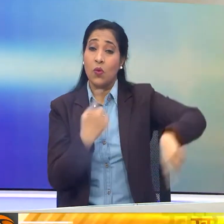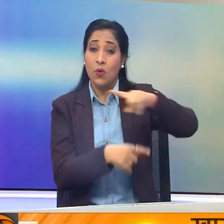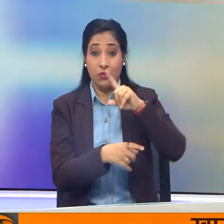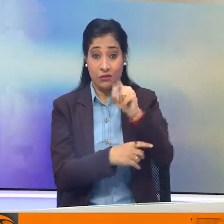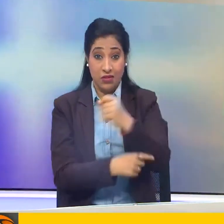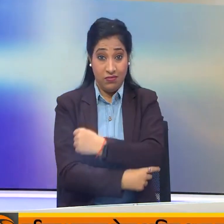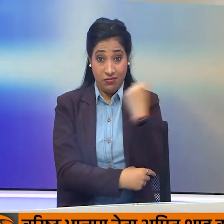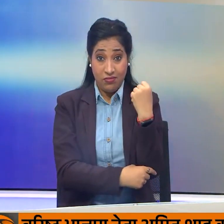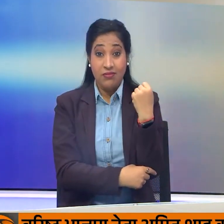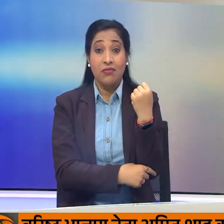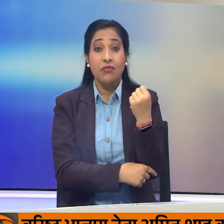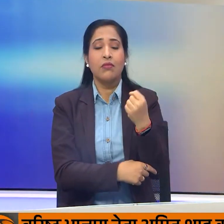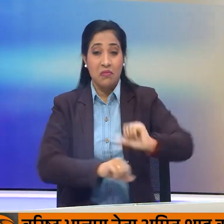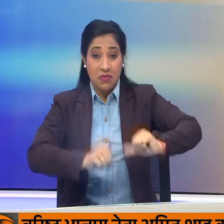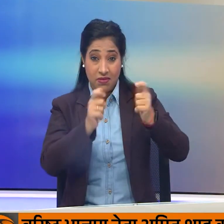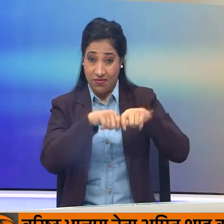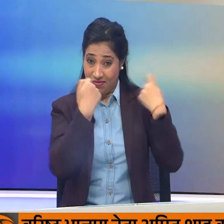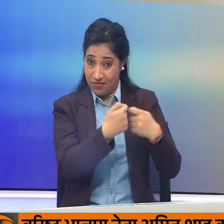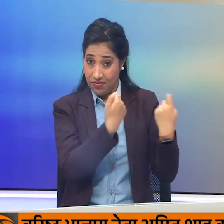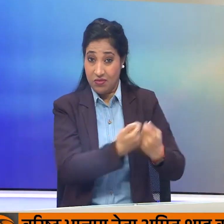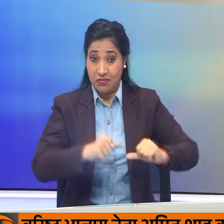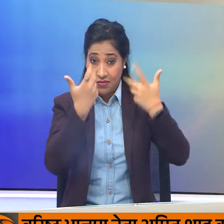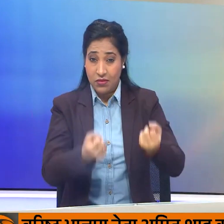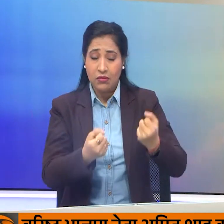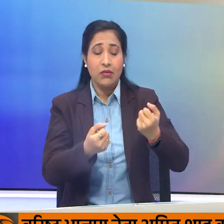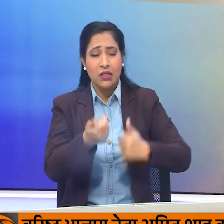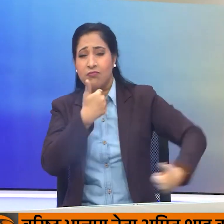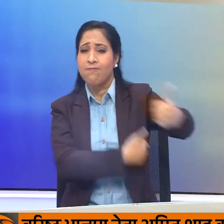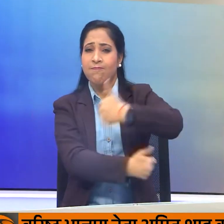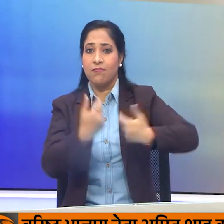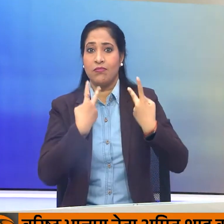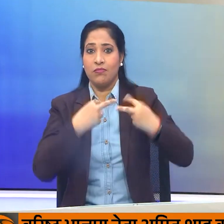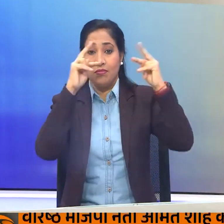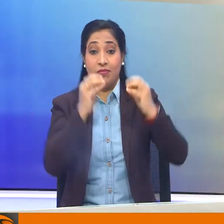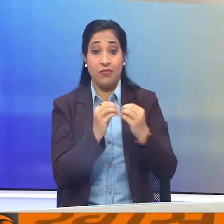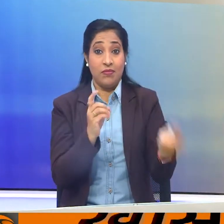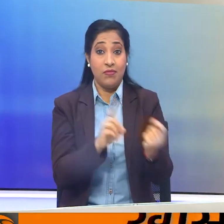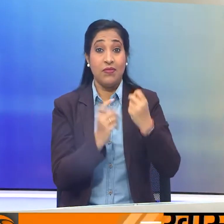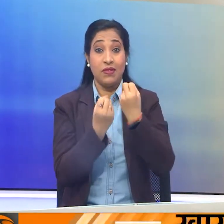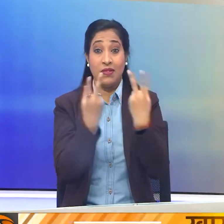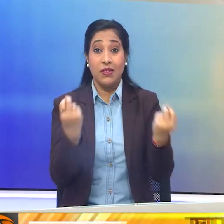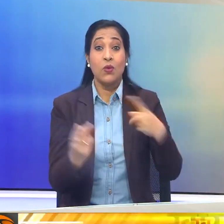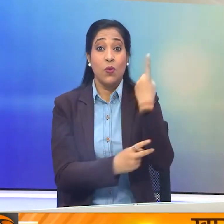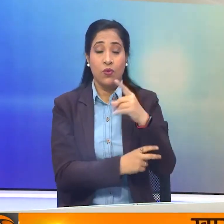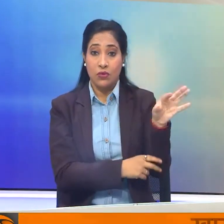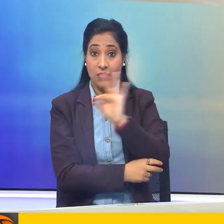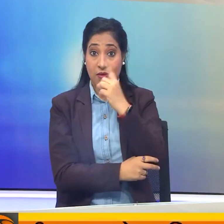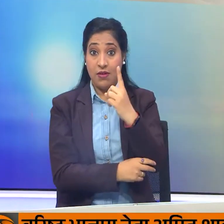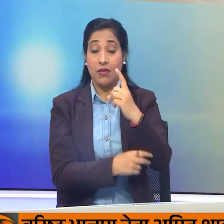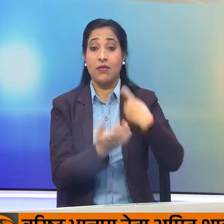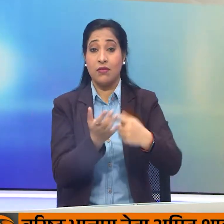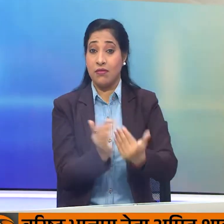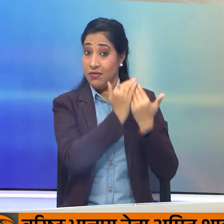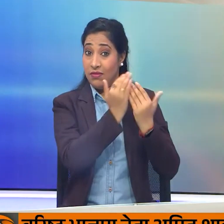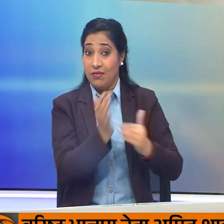10 सीटों पर जीत दर्ज करने के लिए तमाम पार्टियों के बीच चुनावी दंगल तेज हो गया है। बीजेपी के स्टार प्रचारकों में से एक केंद्रीय रक्षा